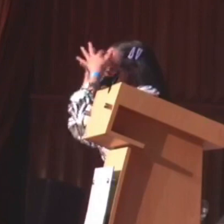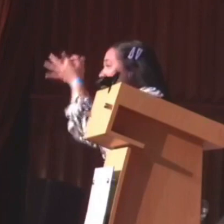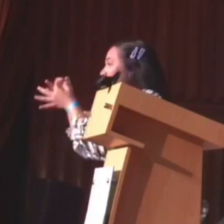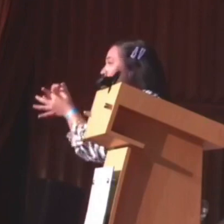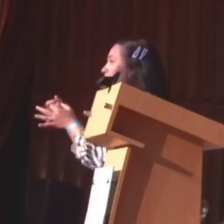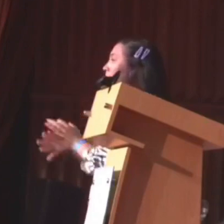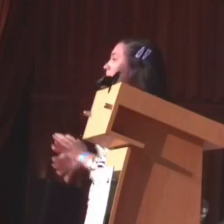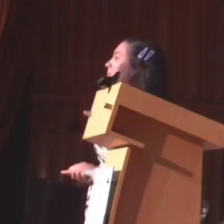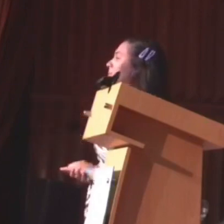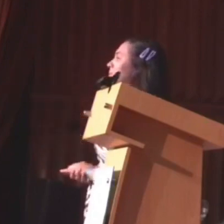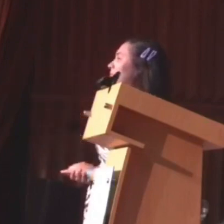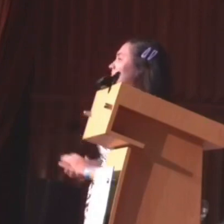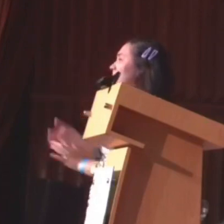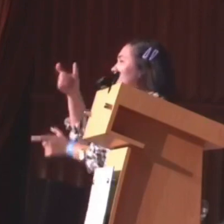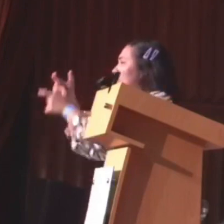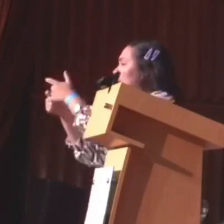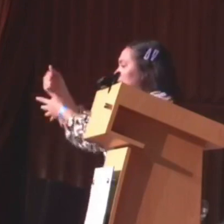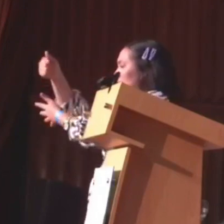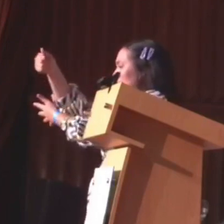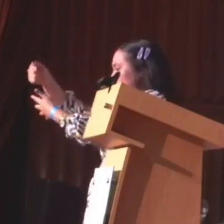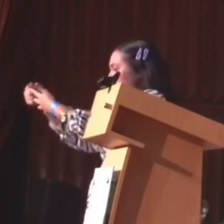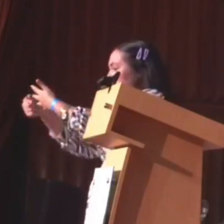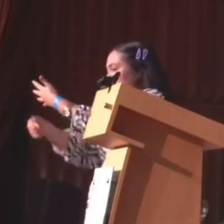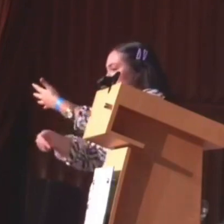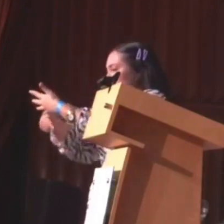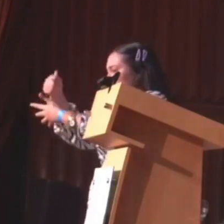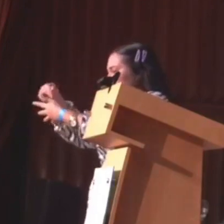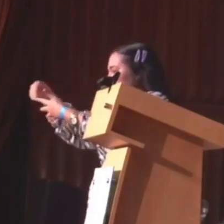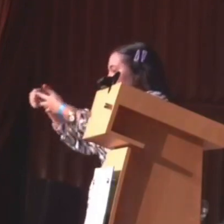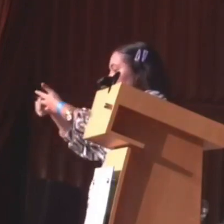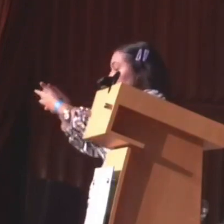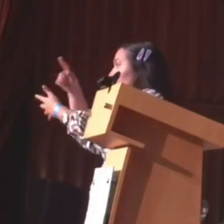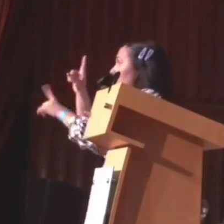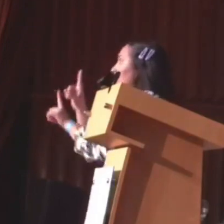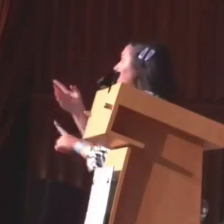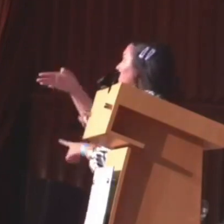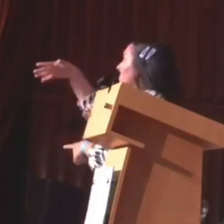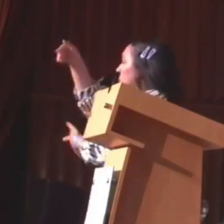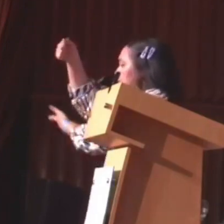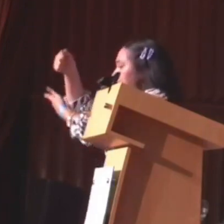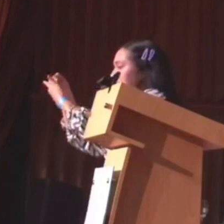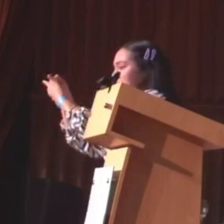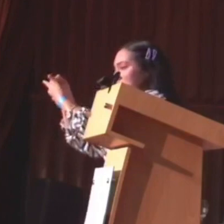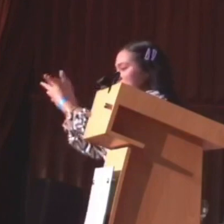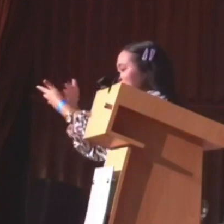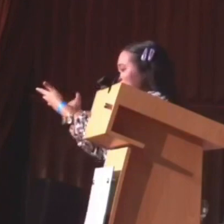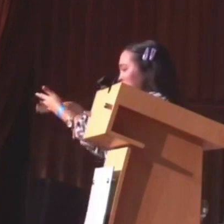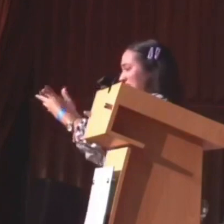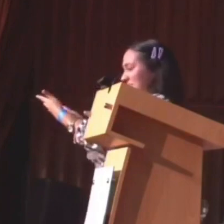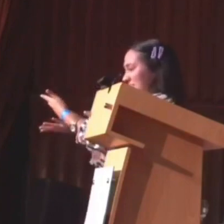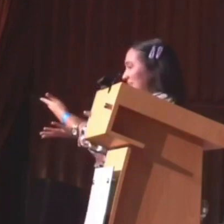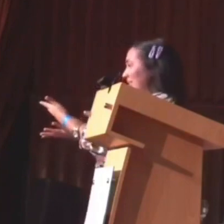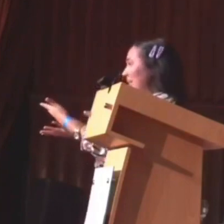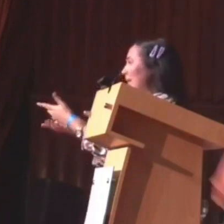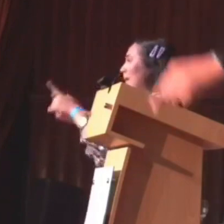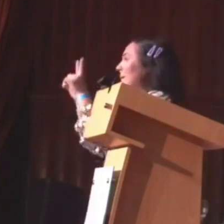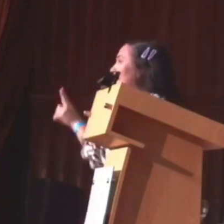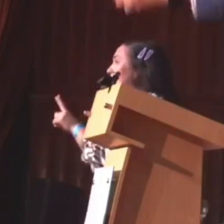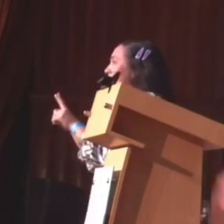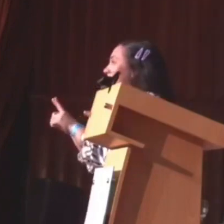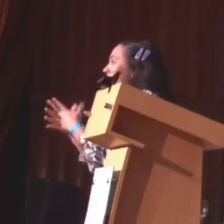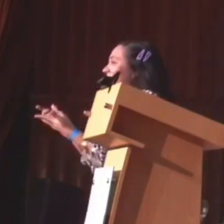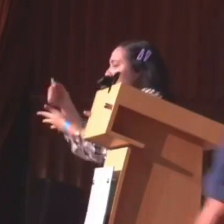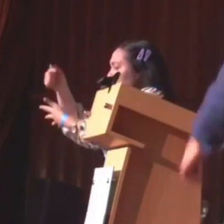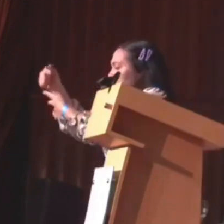Hay gente que está en la lista de los hombres, pero no está en la lista de Dios. Pero hay gente que no estamos en la lista de los